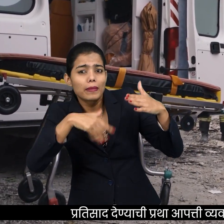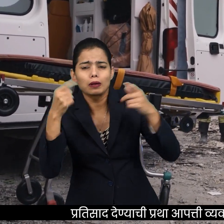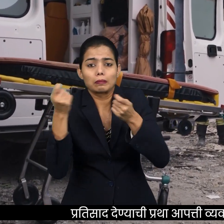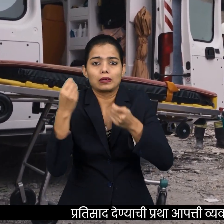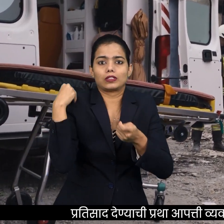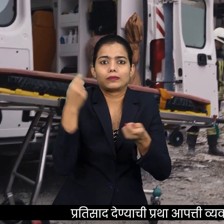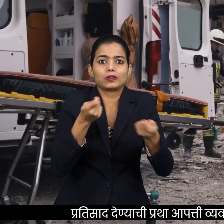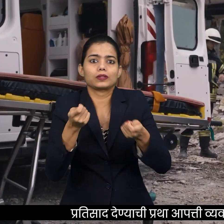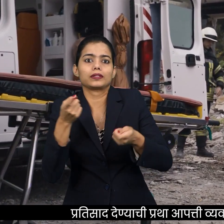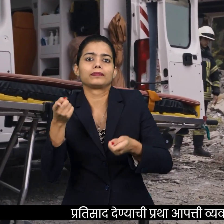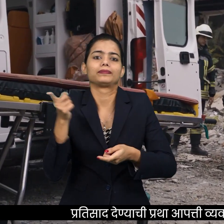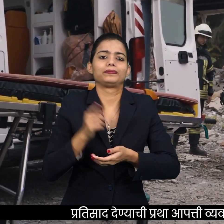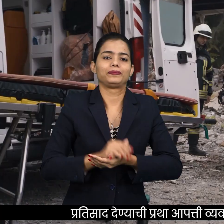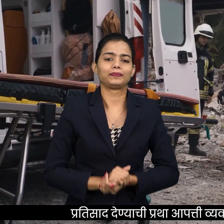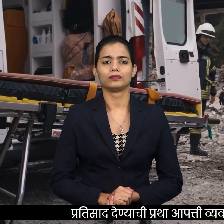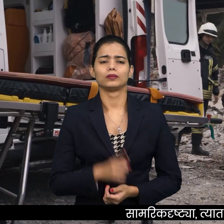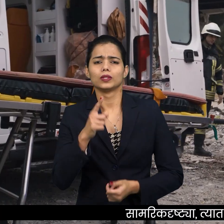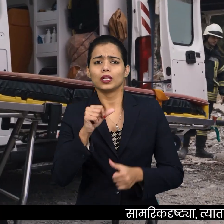जाते.